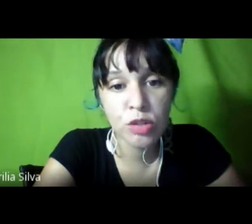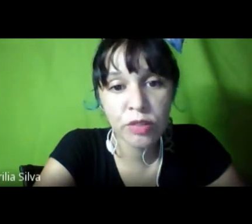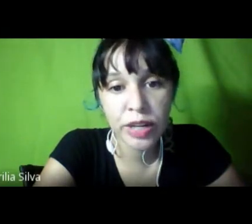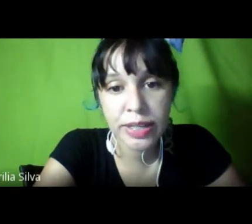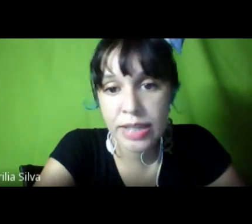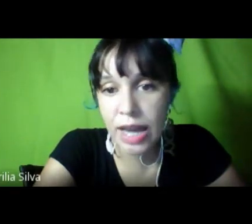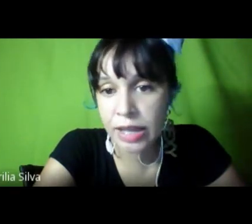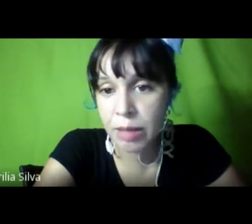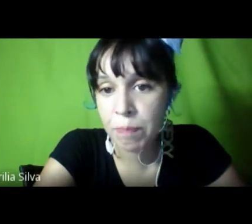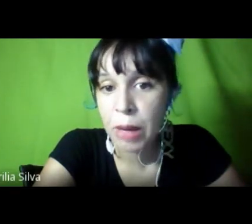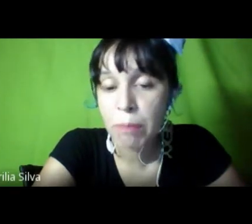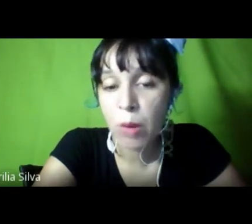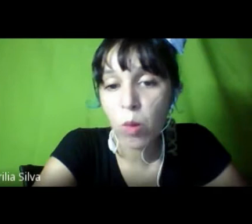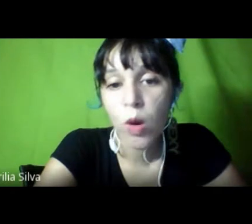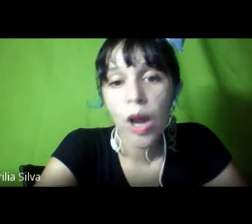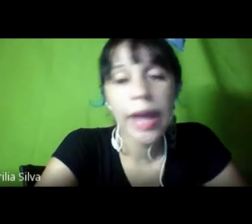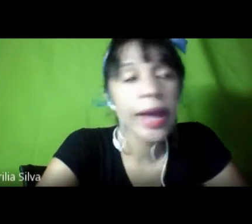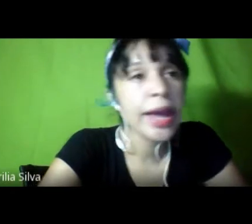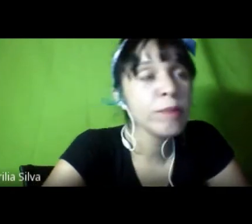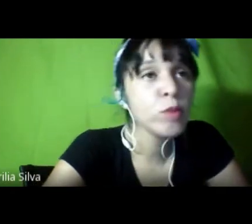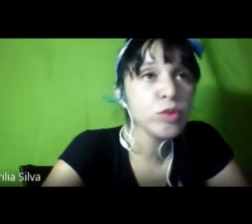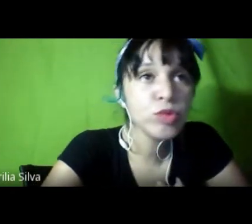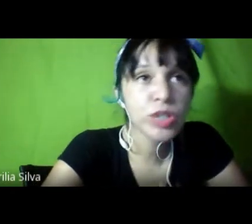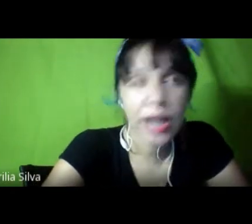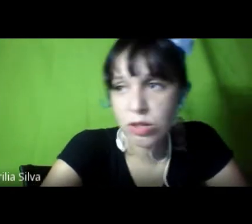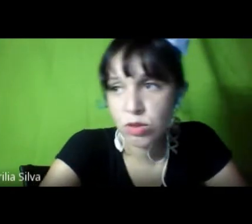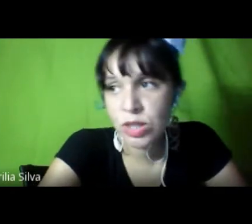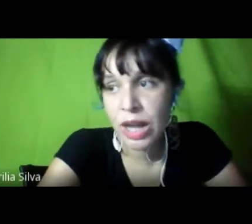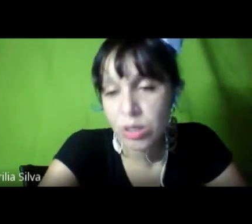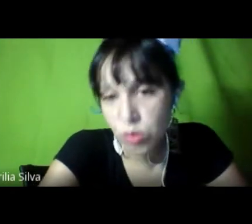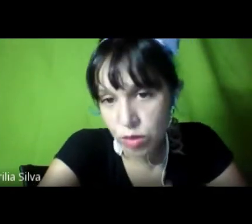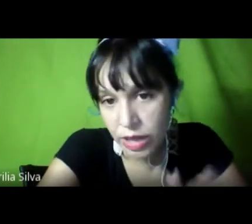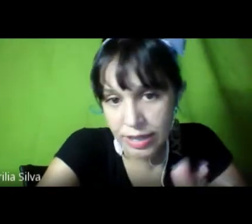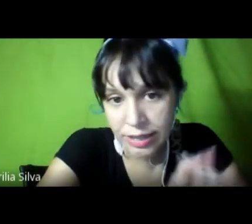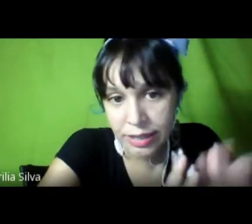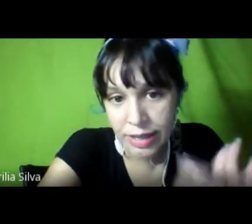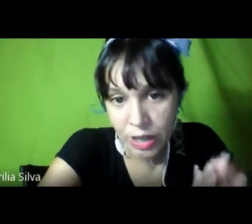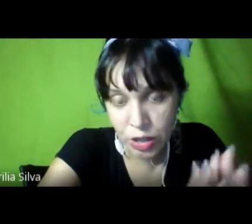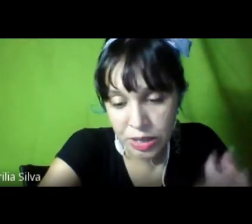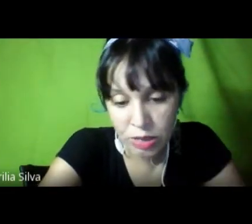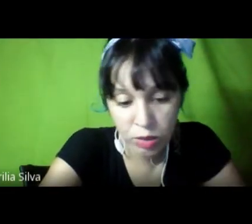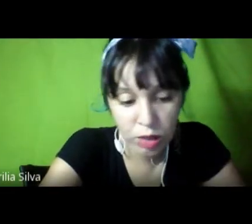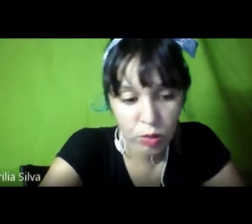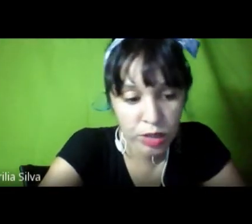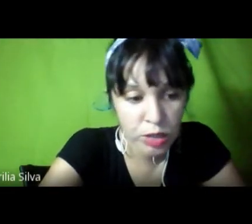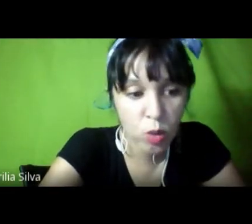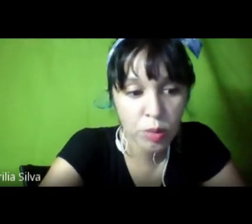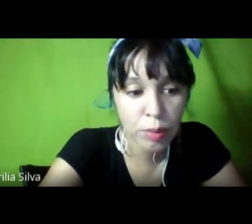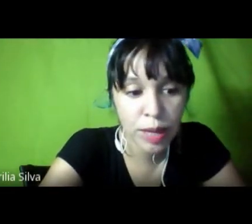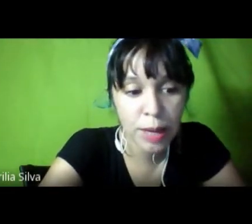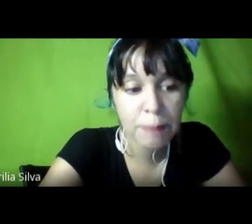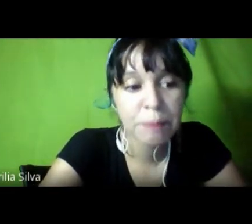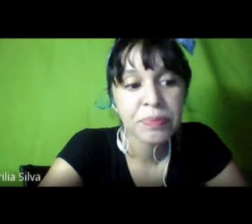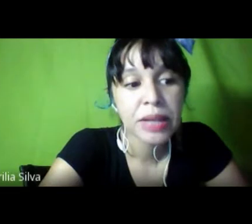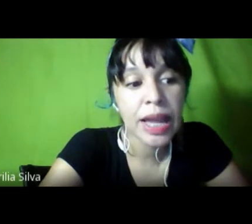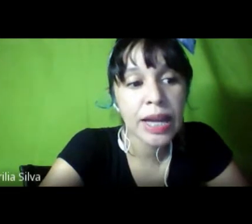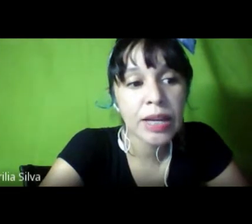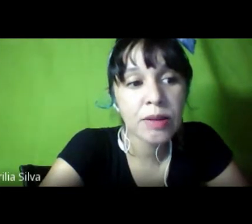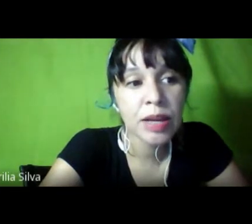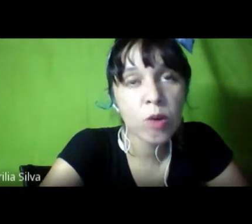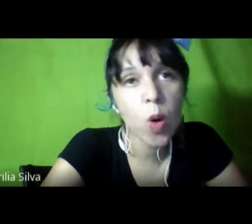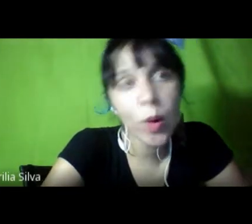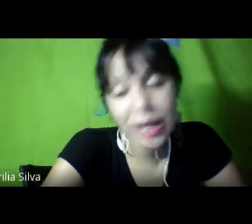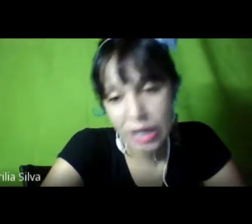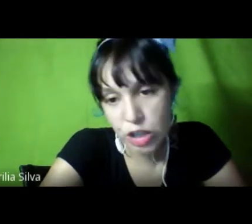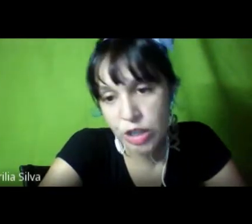tecnologia diferenciada. Bom, em muitos casos da surdez ainda na gestação que acontece com o bebê,